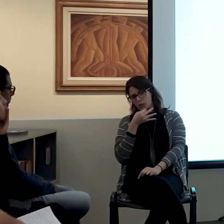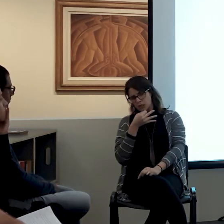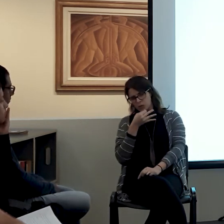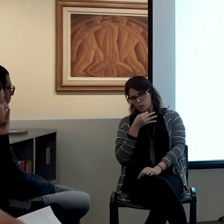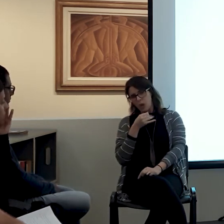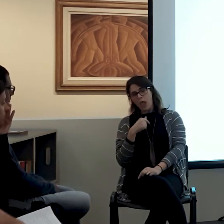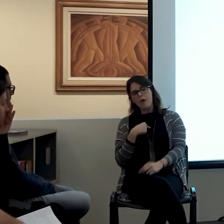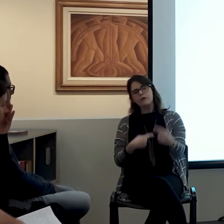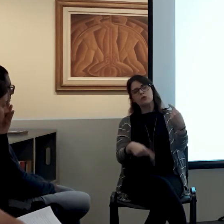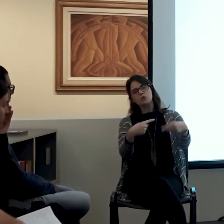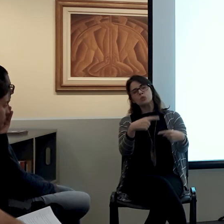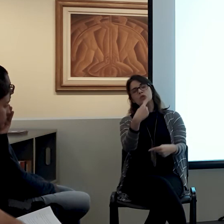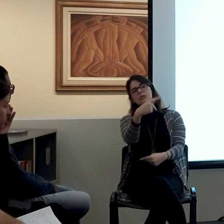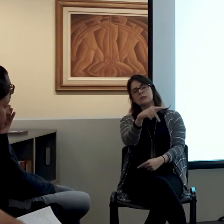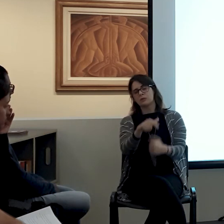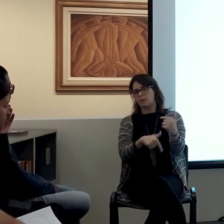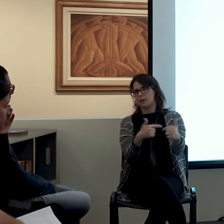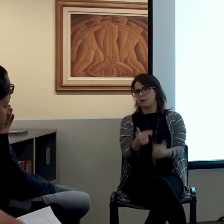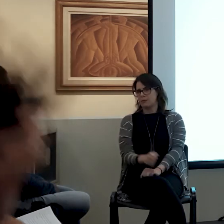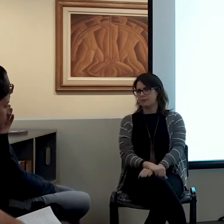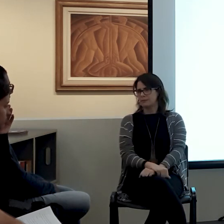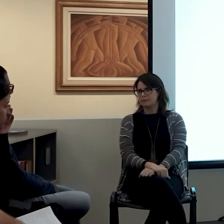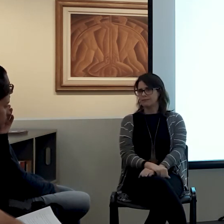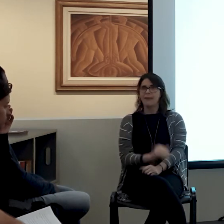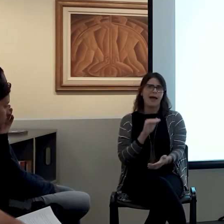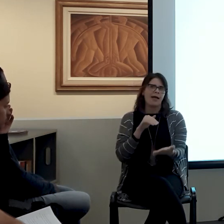ter uma vontade maluca disso, né?